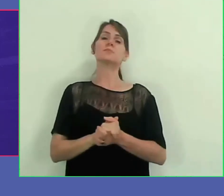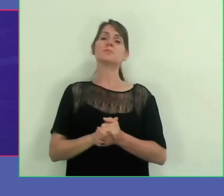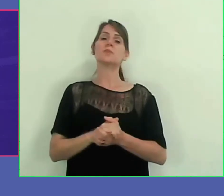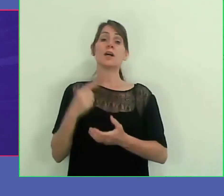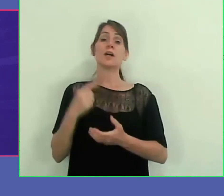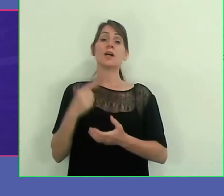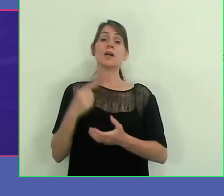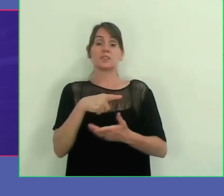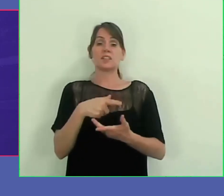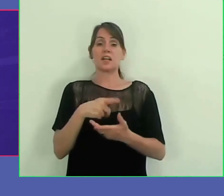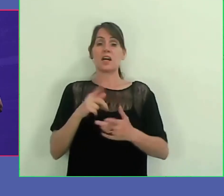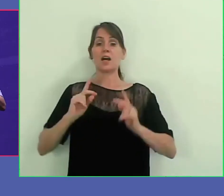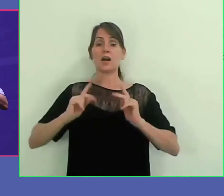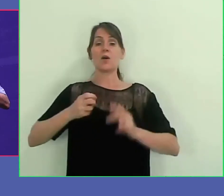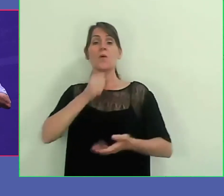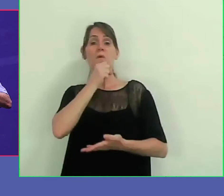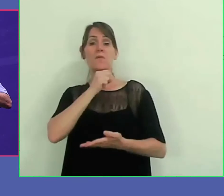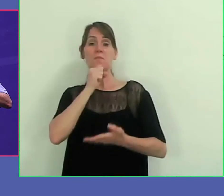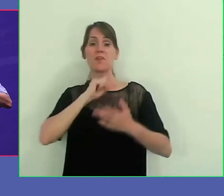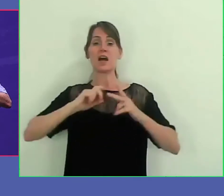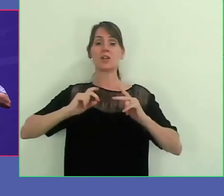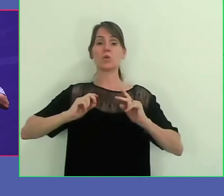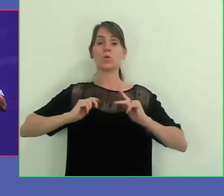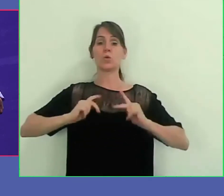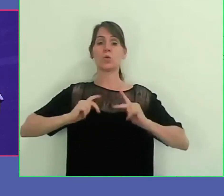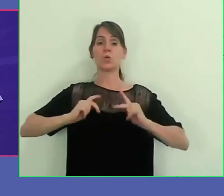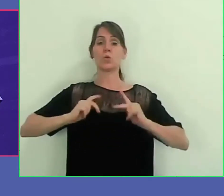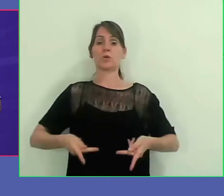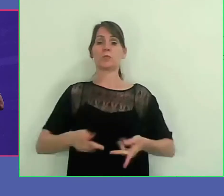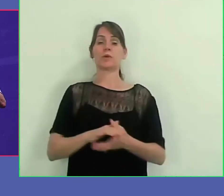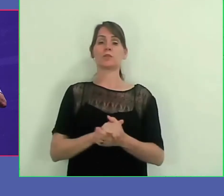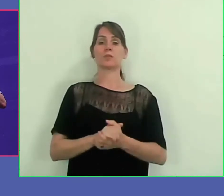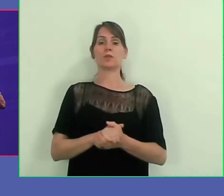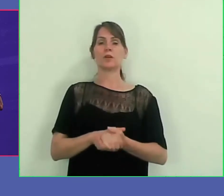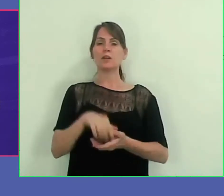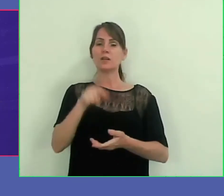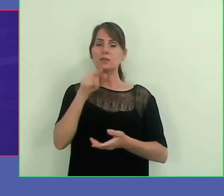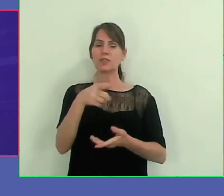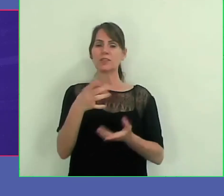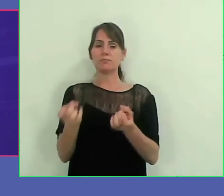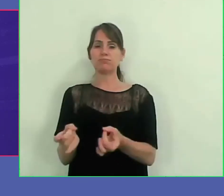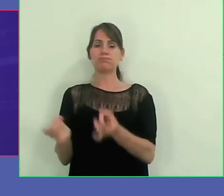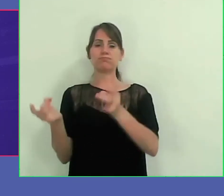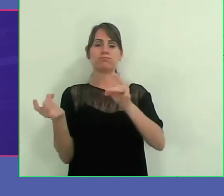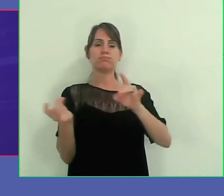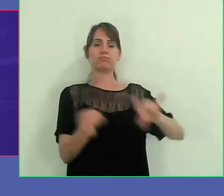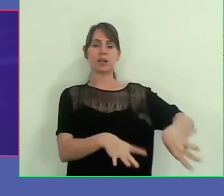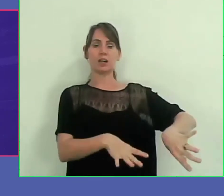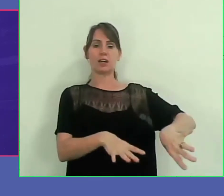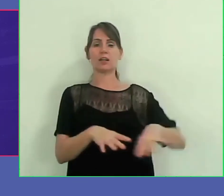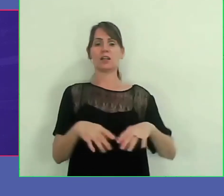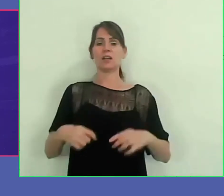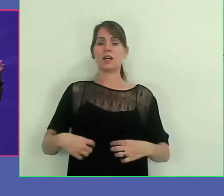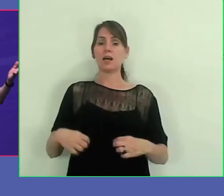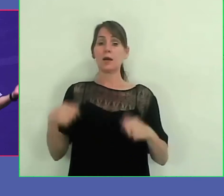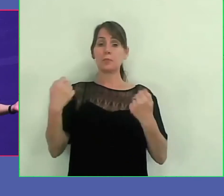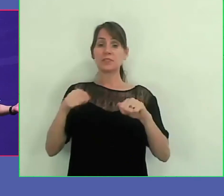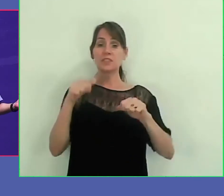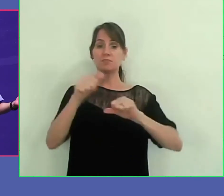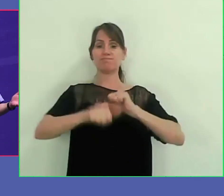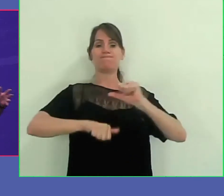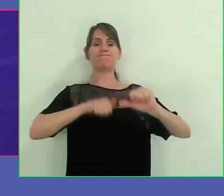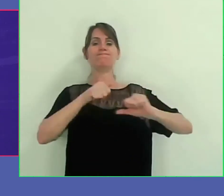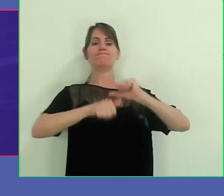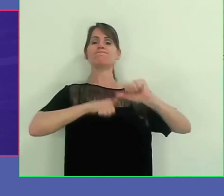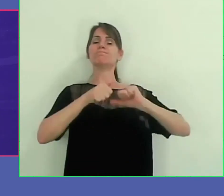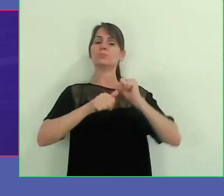velho homem. Se você não desvestir, você não tirar essa roupa do velho homem, você vai viver assim